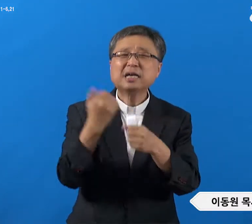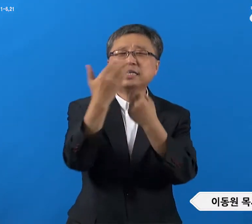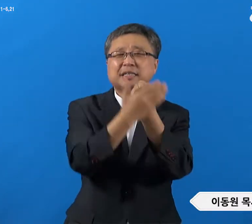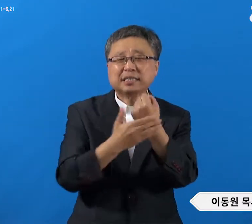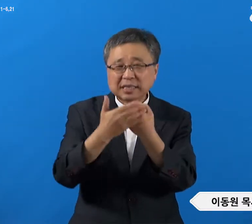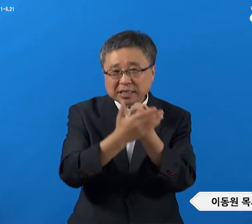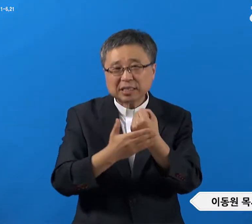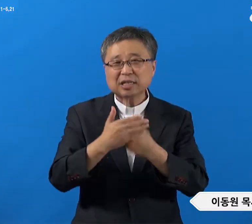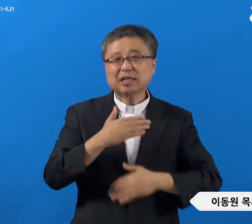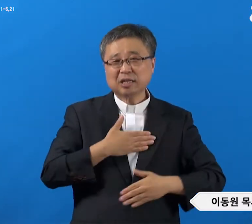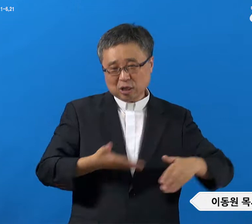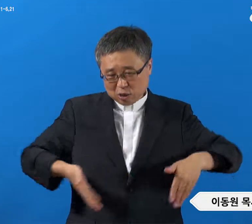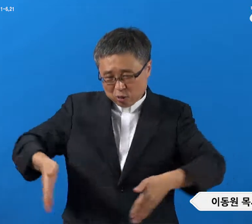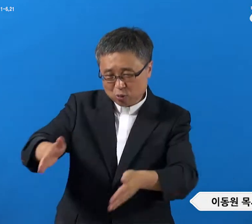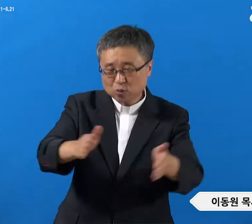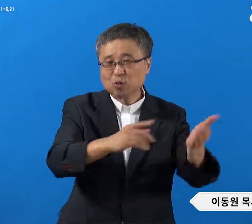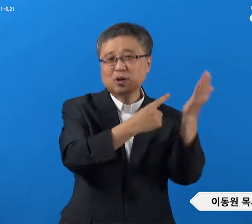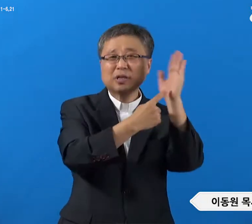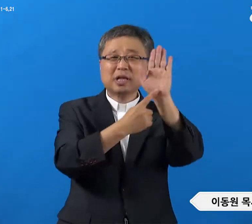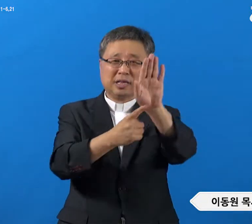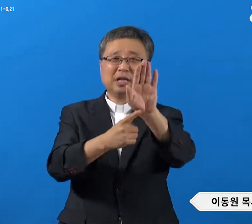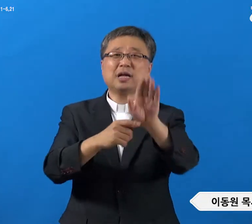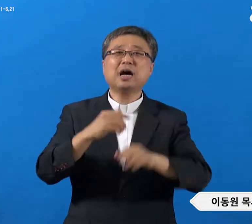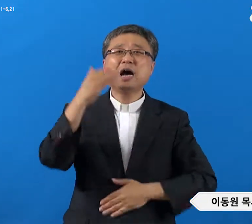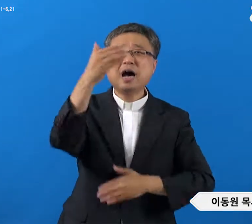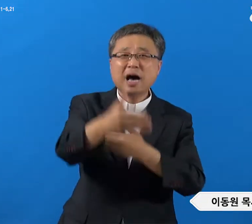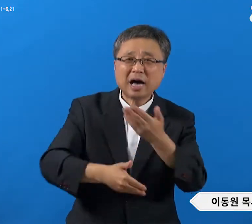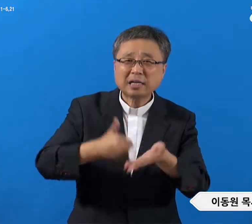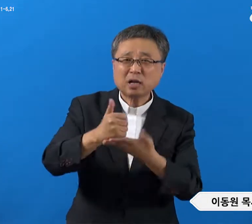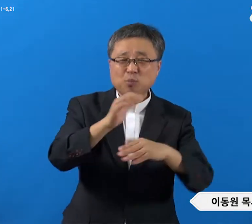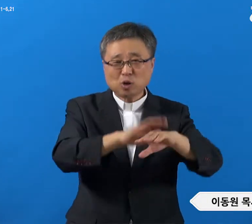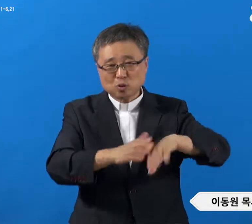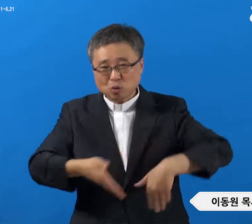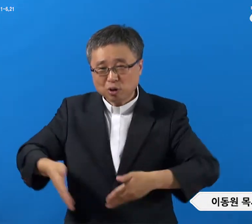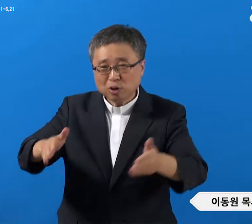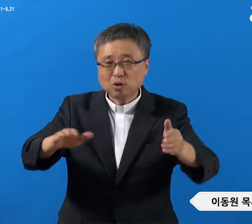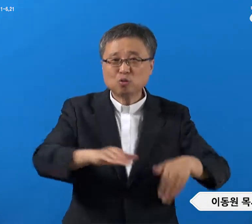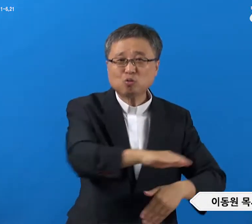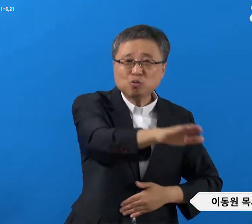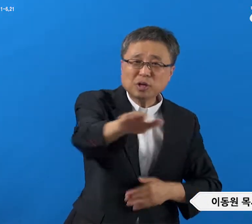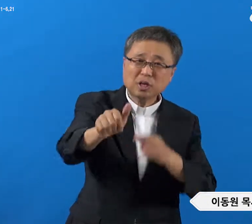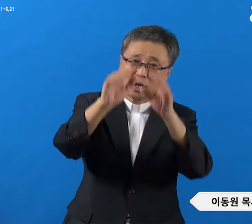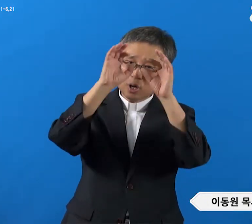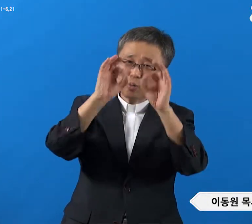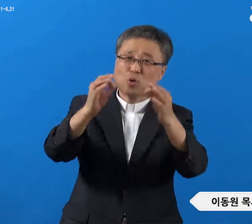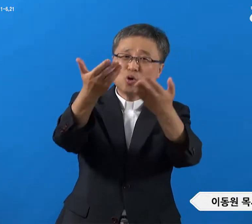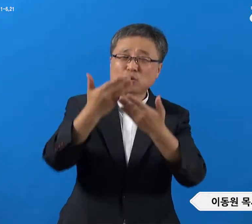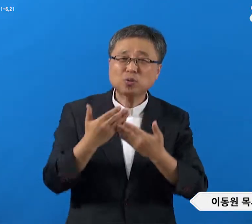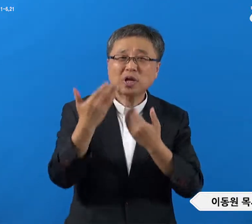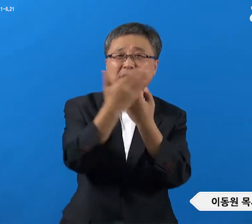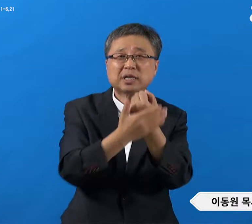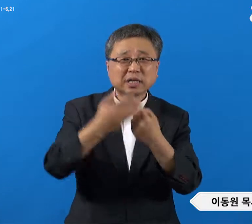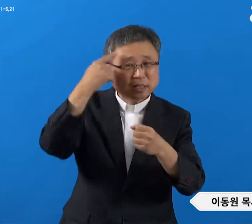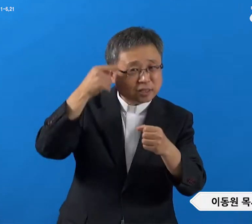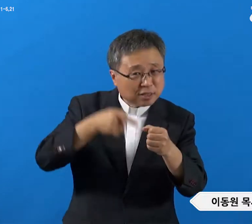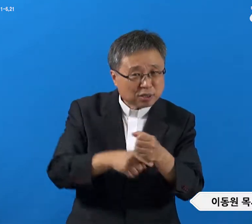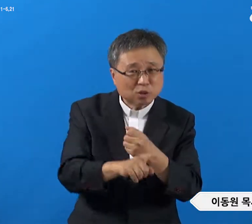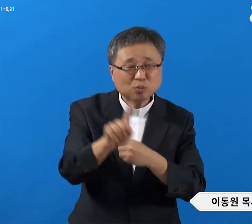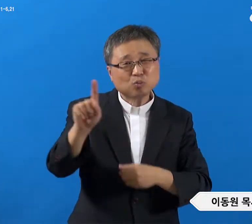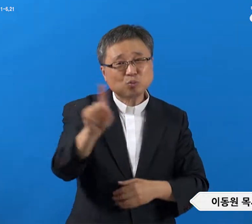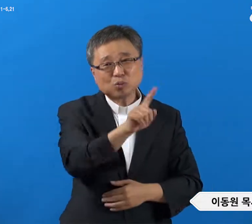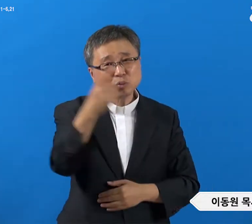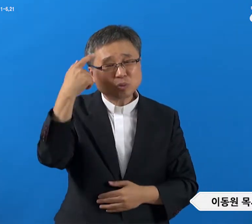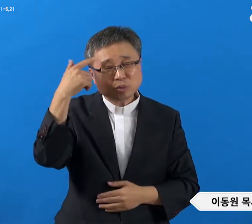파격, 은혜의 통로로 등장하는 하나님의 손길을 우리에게 보여주고 있습니다. 은혜의 뜻이 뭐예요? Grace,